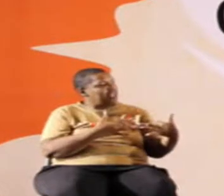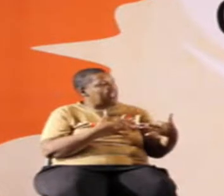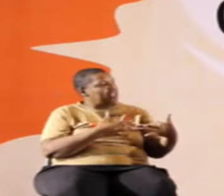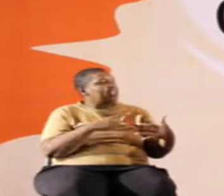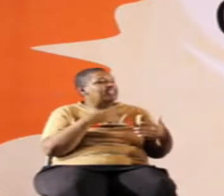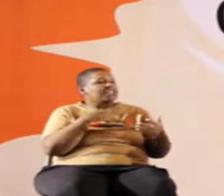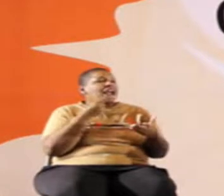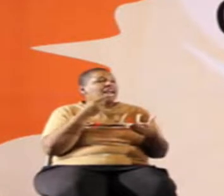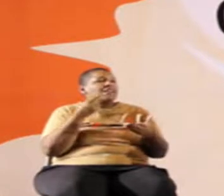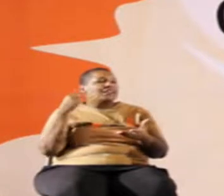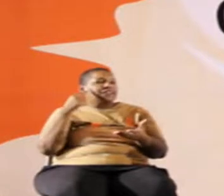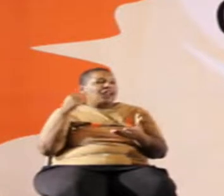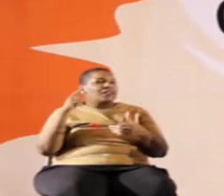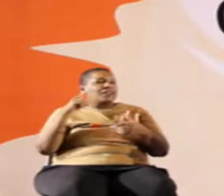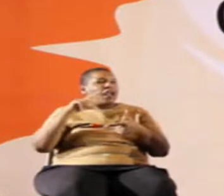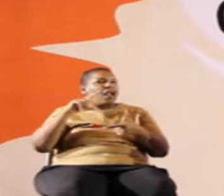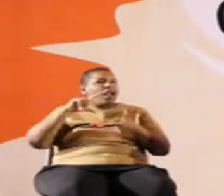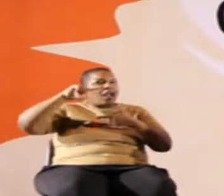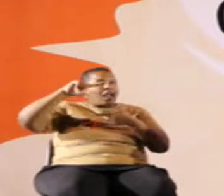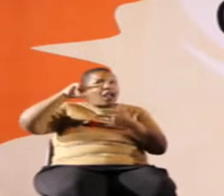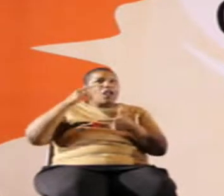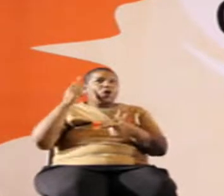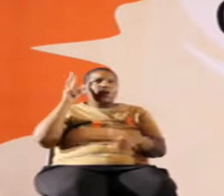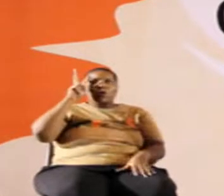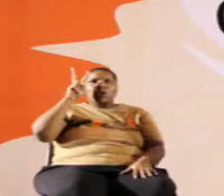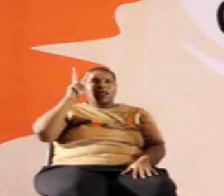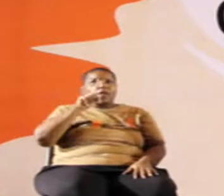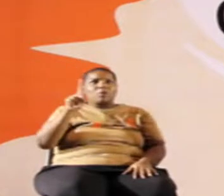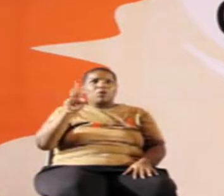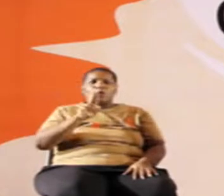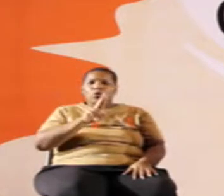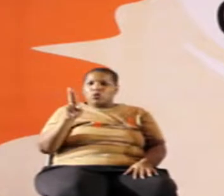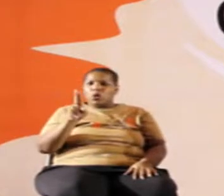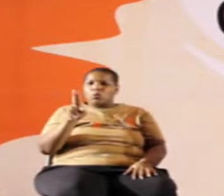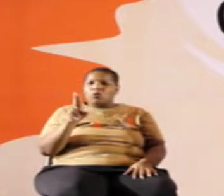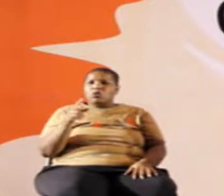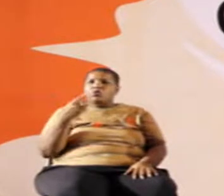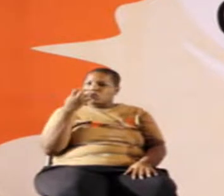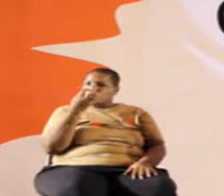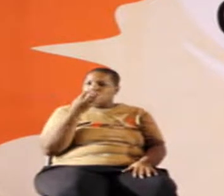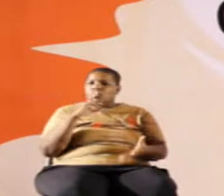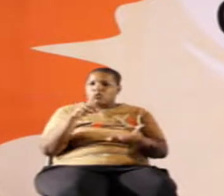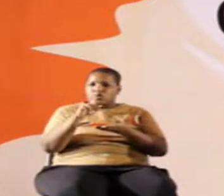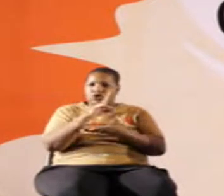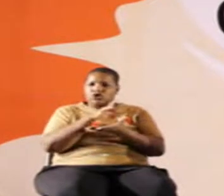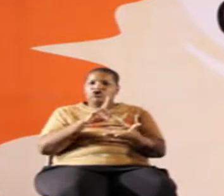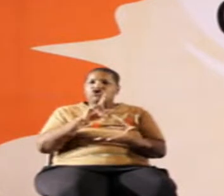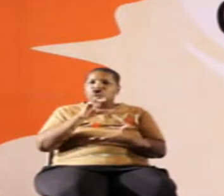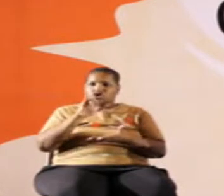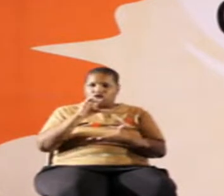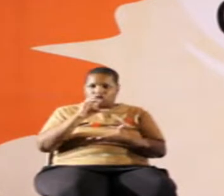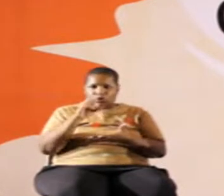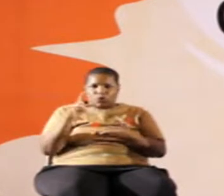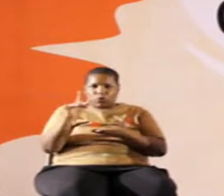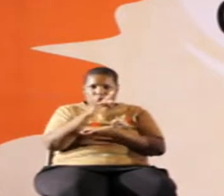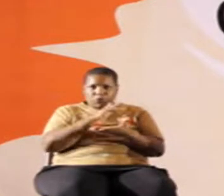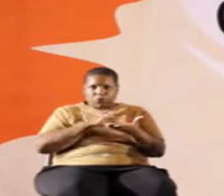capas, eu não me lembro o nome do disco, mas assim, tem um disco da